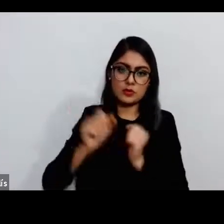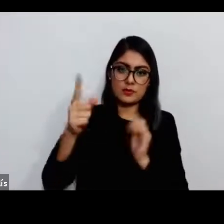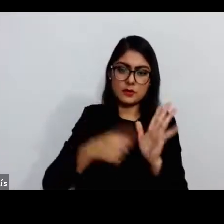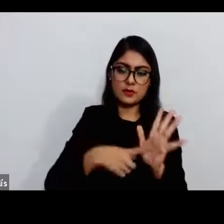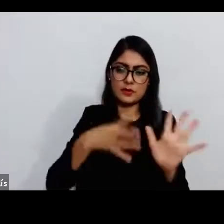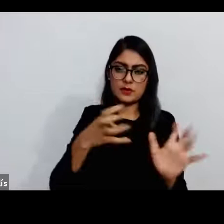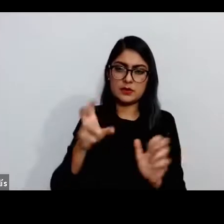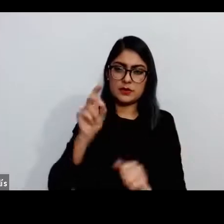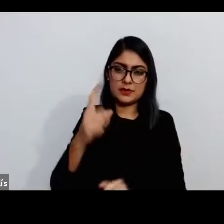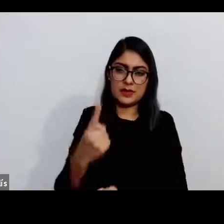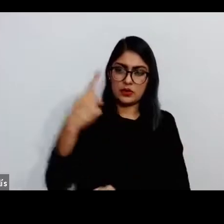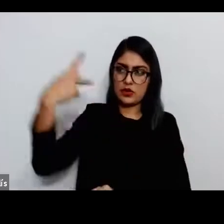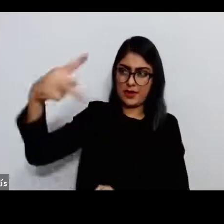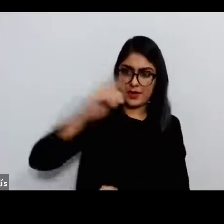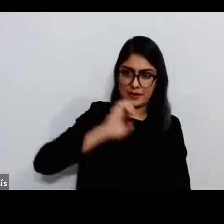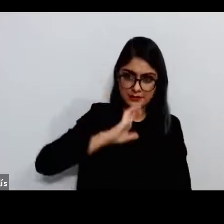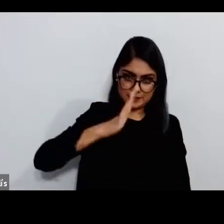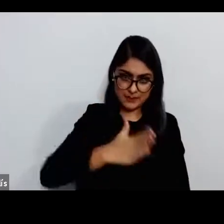España,